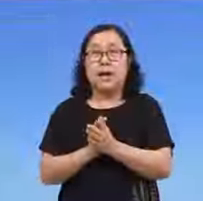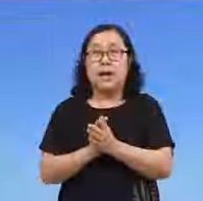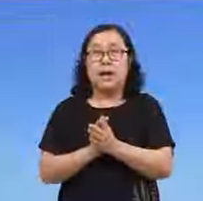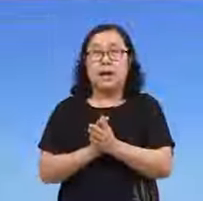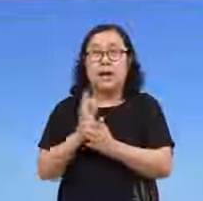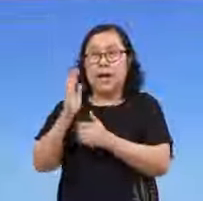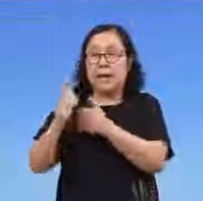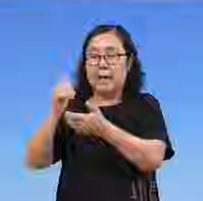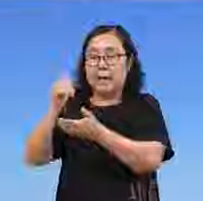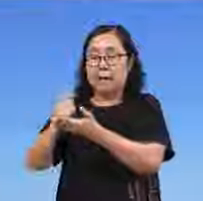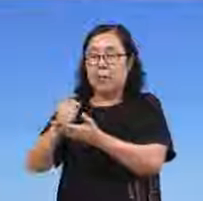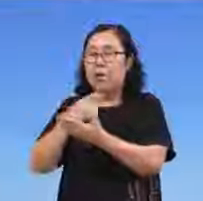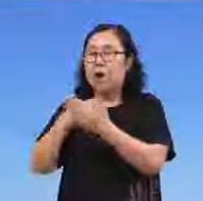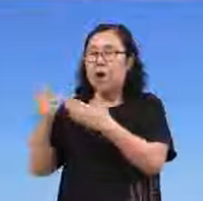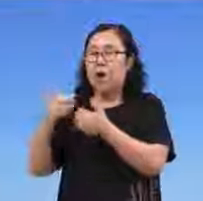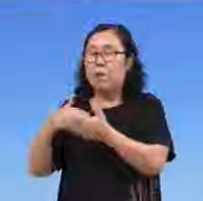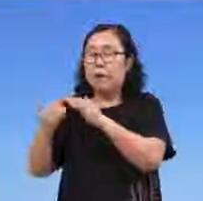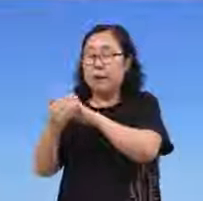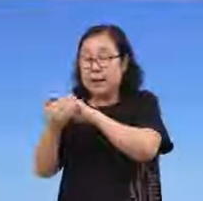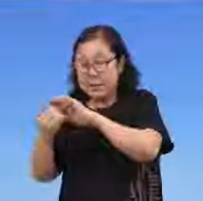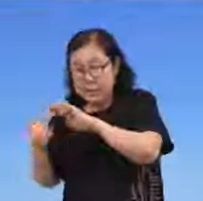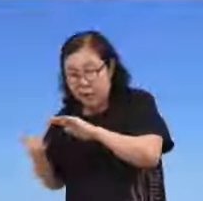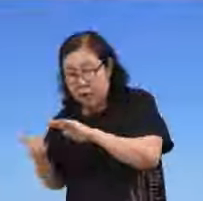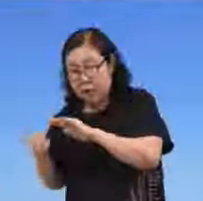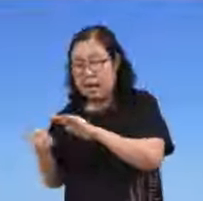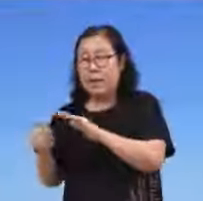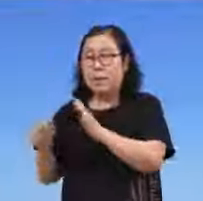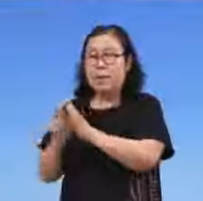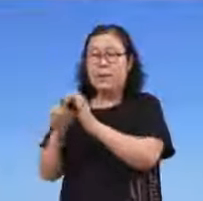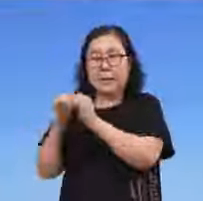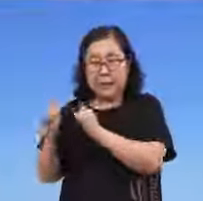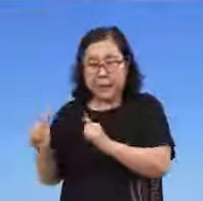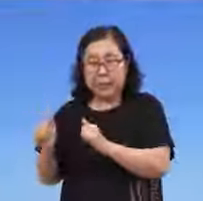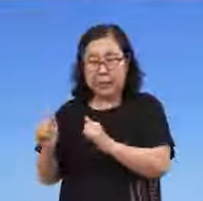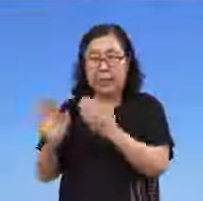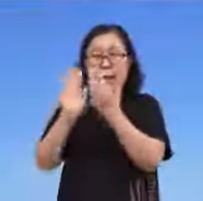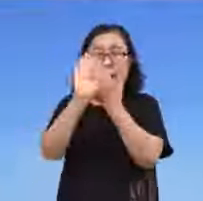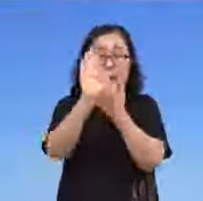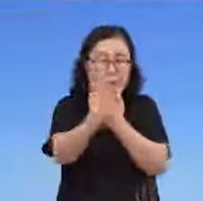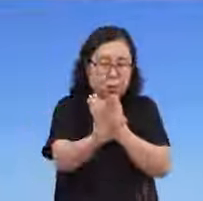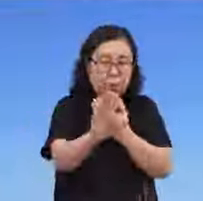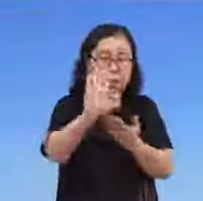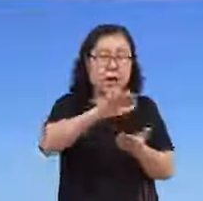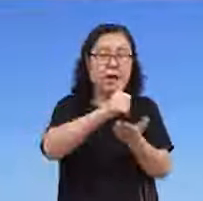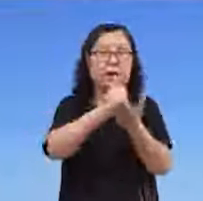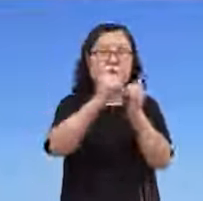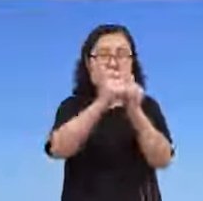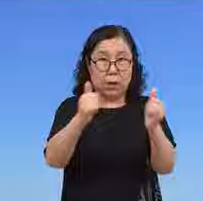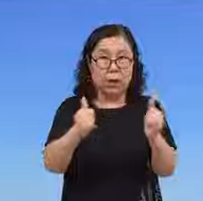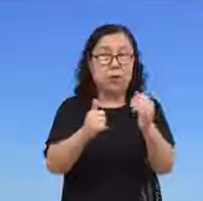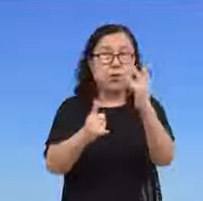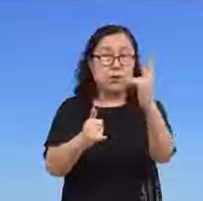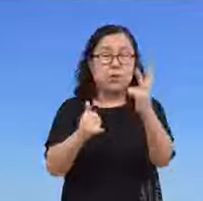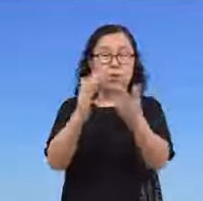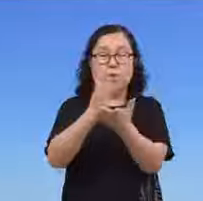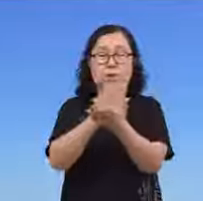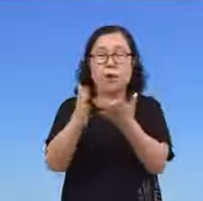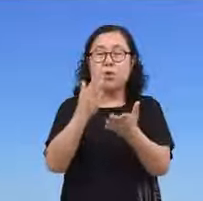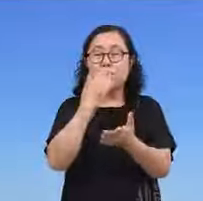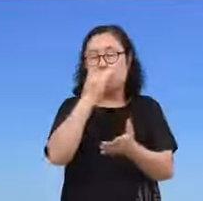경험하기 이전의 크리스천, 야복나루에서 하나님을 경험한 이후의 크리스천. 사실 야곱의 삶도 그렇게 나눌 수